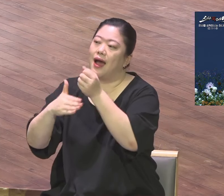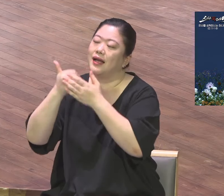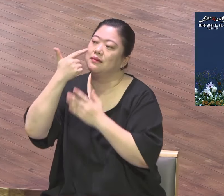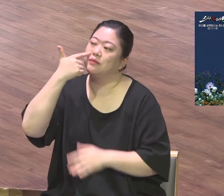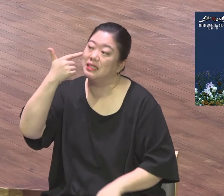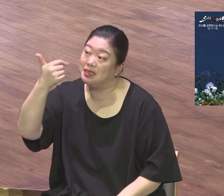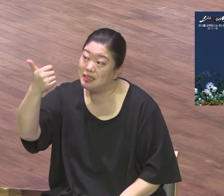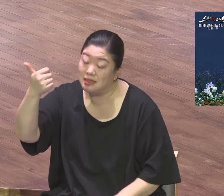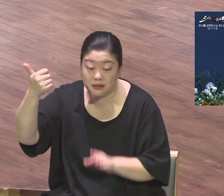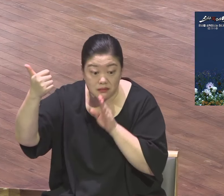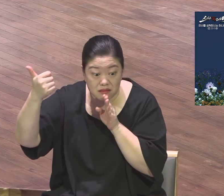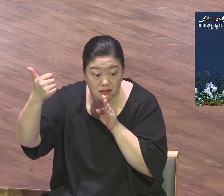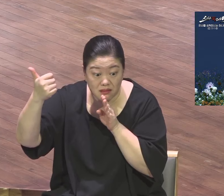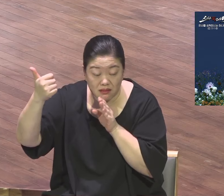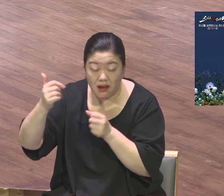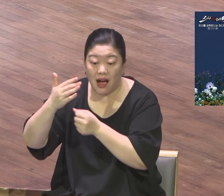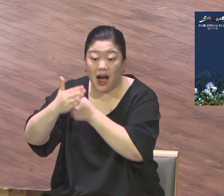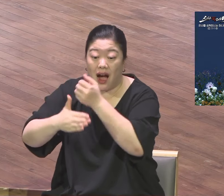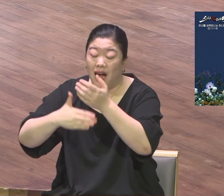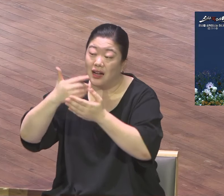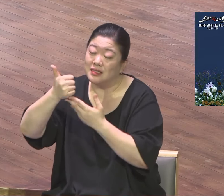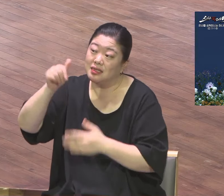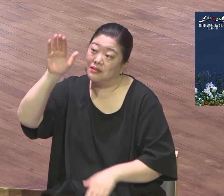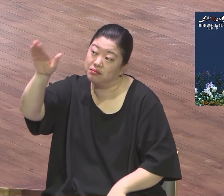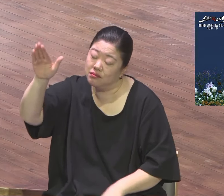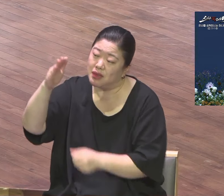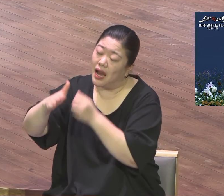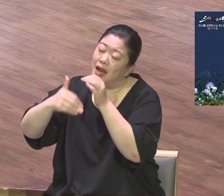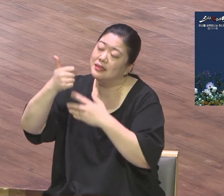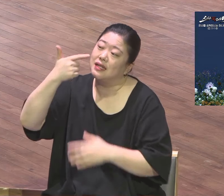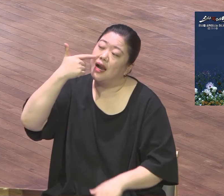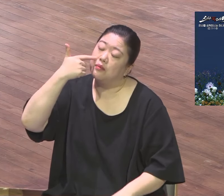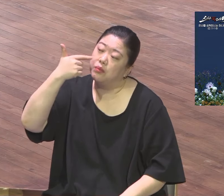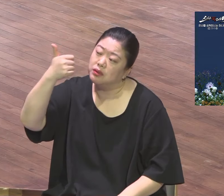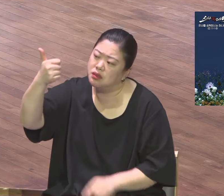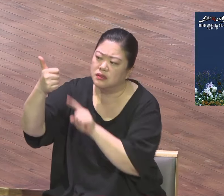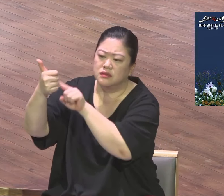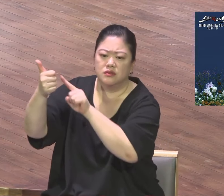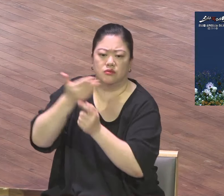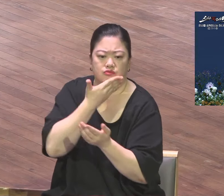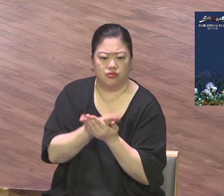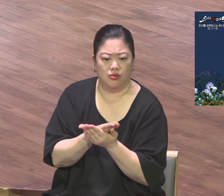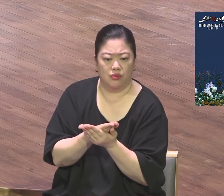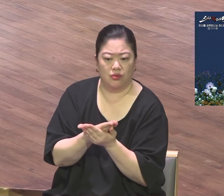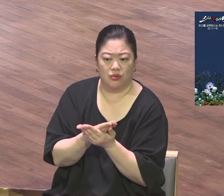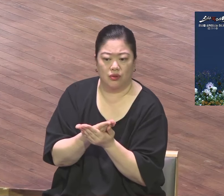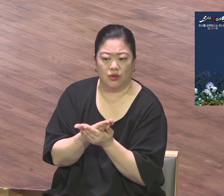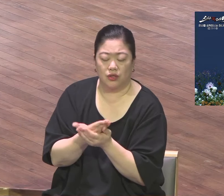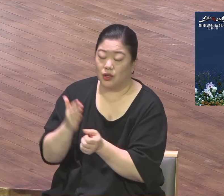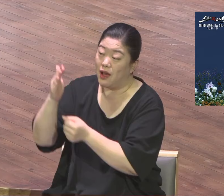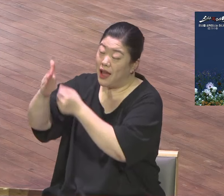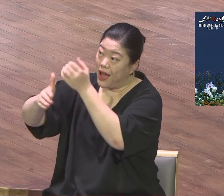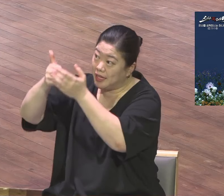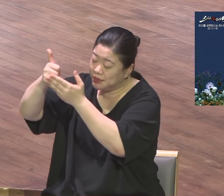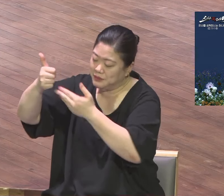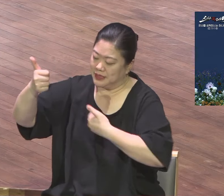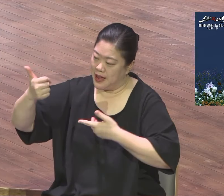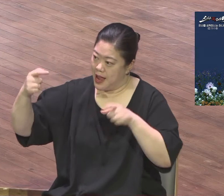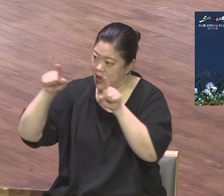성자, 성령 하나님이 사실적으로 나를 인도하시고 그분이 내게 권능을